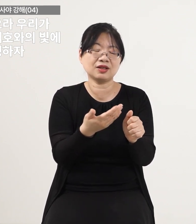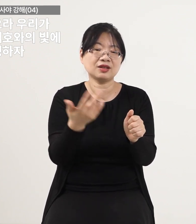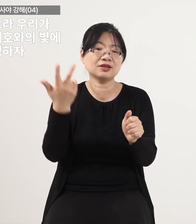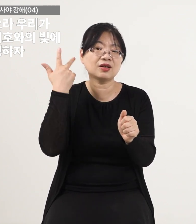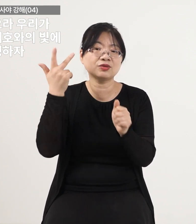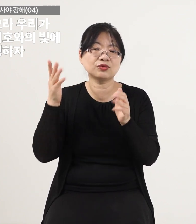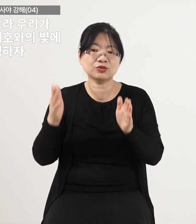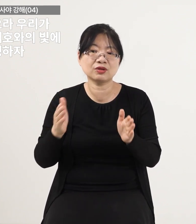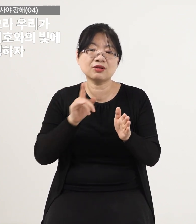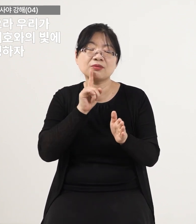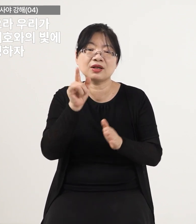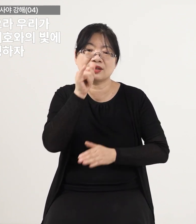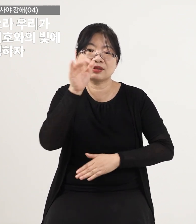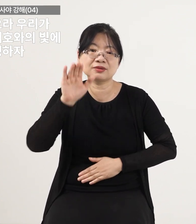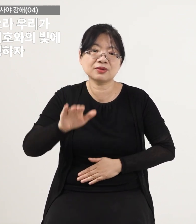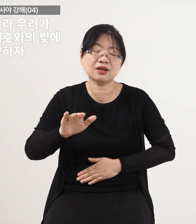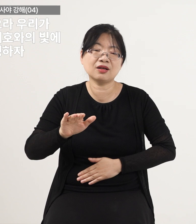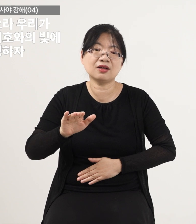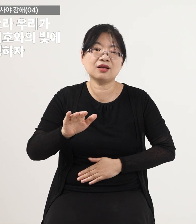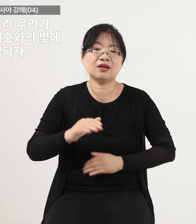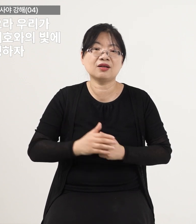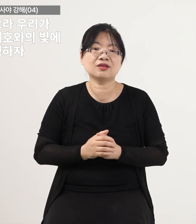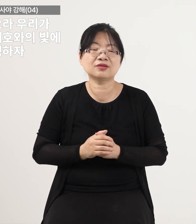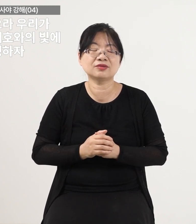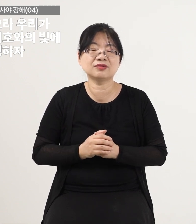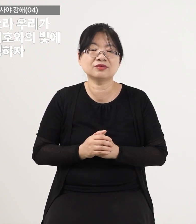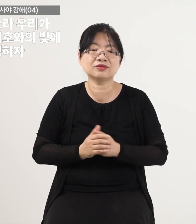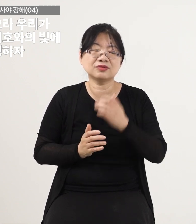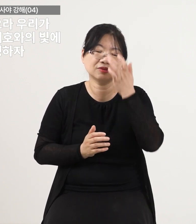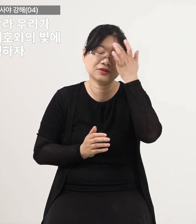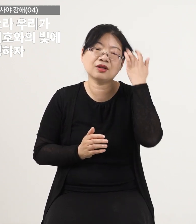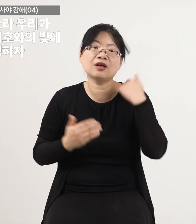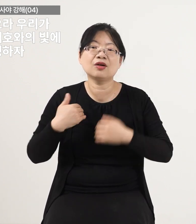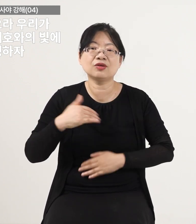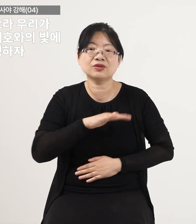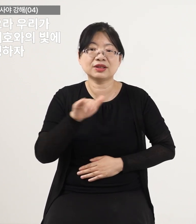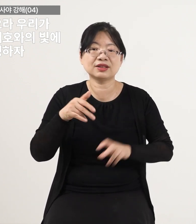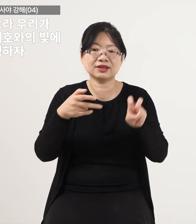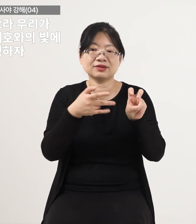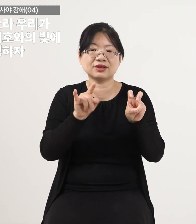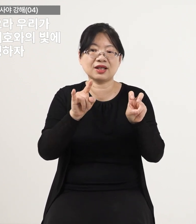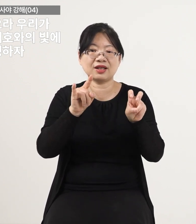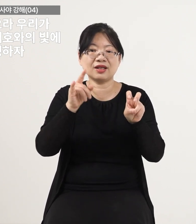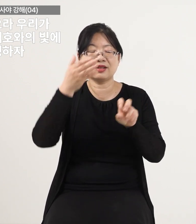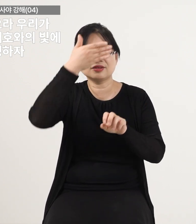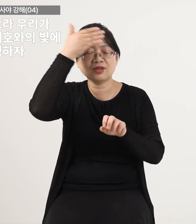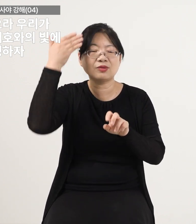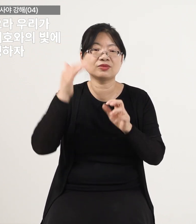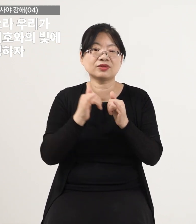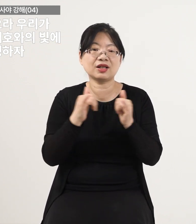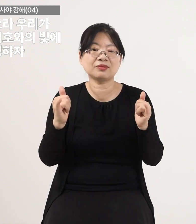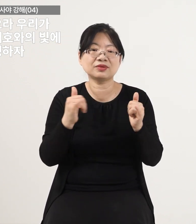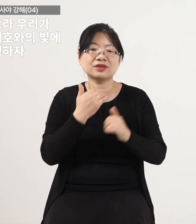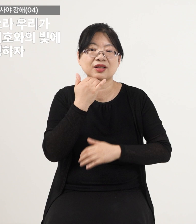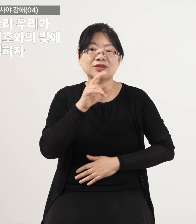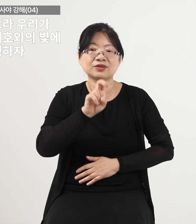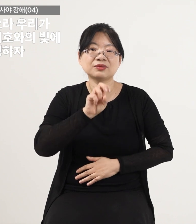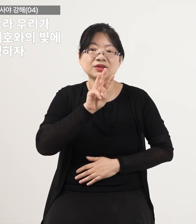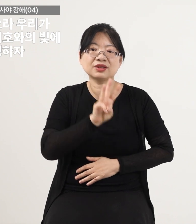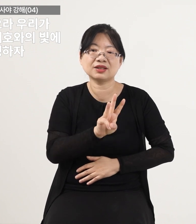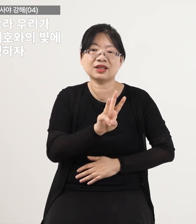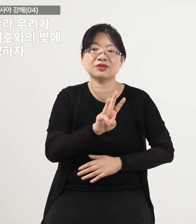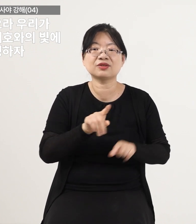주간에 말씀을 드렸지만 바라나시에 가서 우리 20대 초반의 어린 청년들이